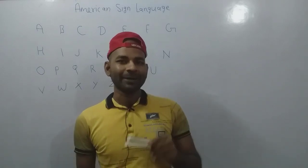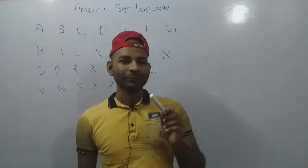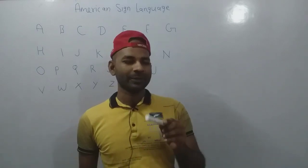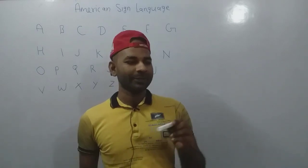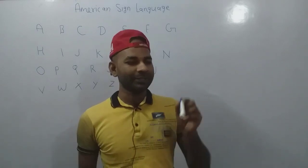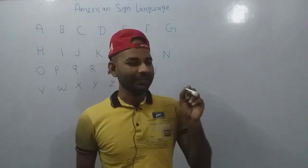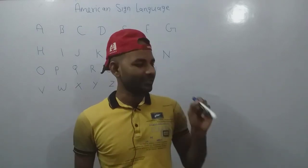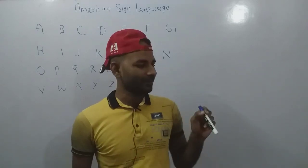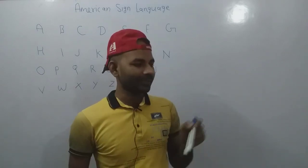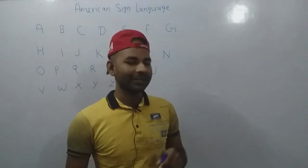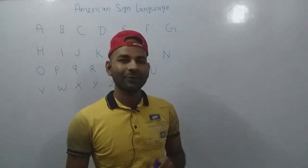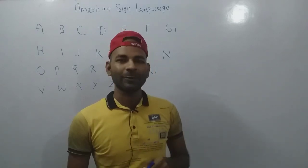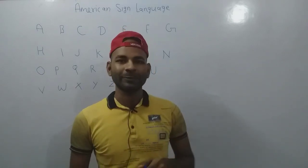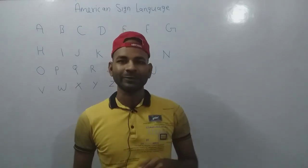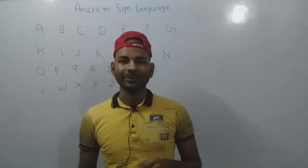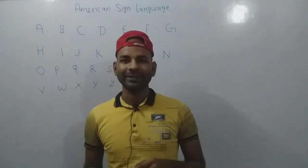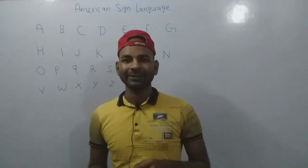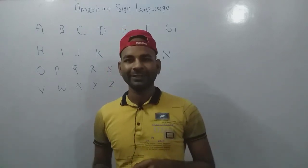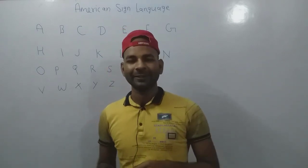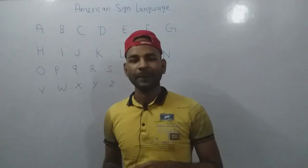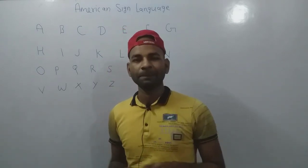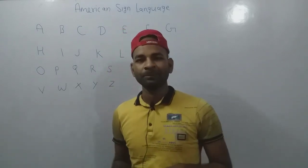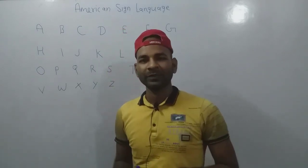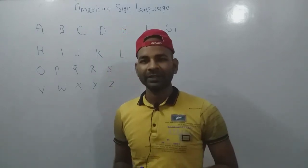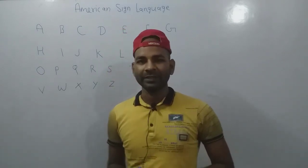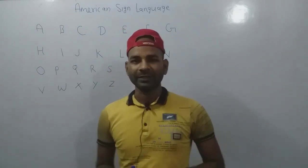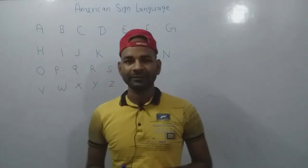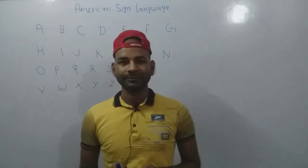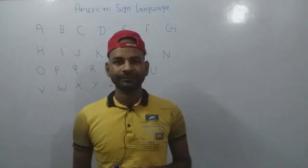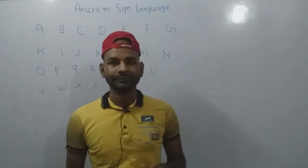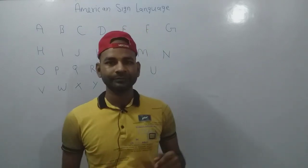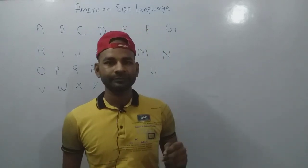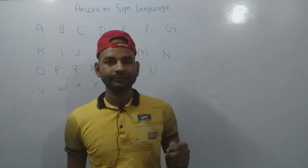उसका मीनिंग नीचे बताइएगा कमेंट बॉक्स में, ठीक है। देखिए,